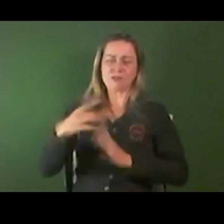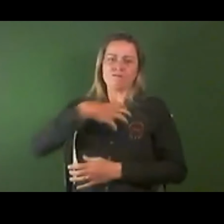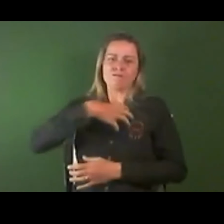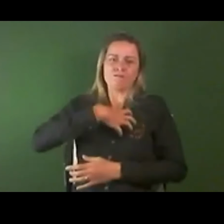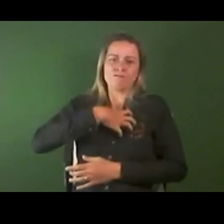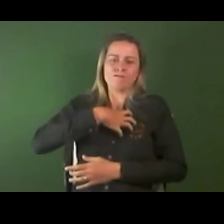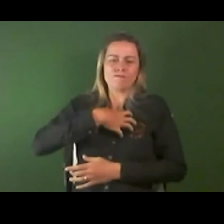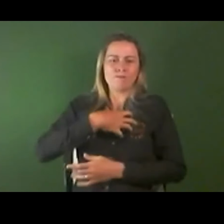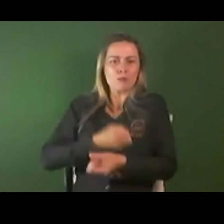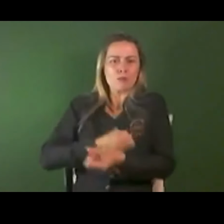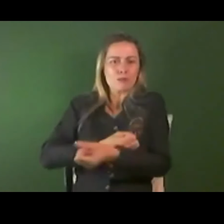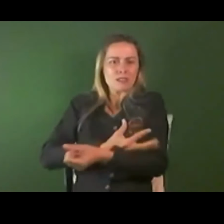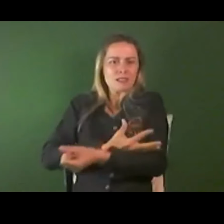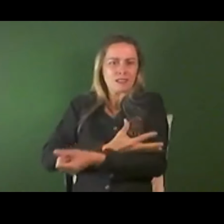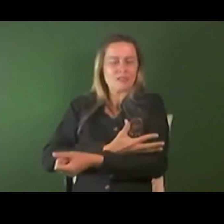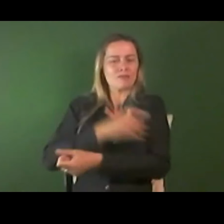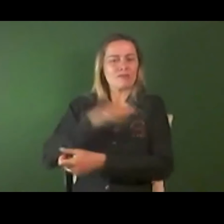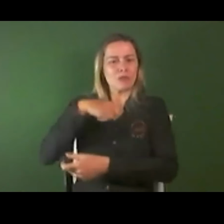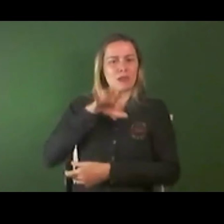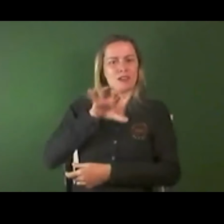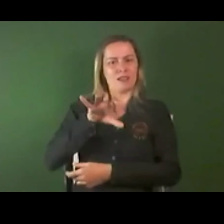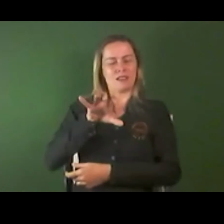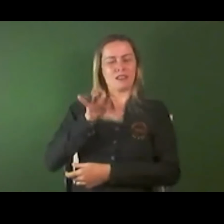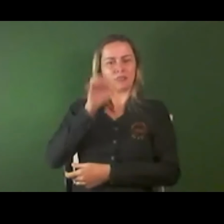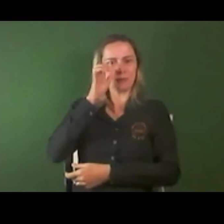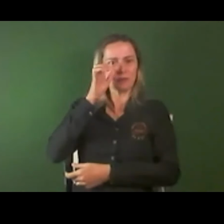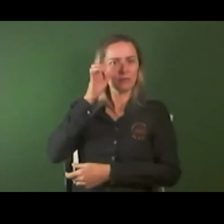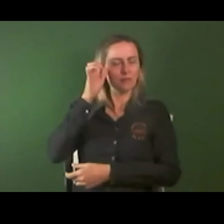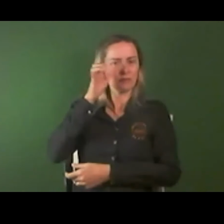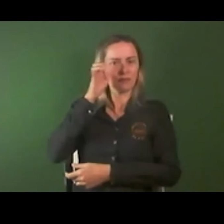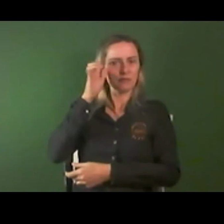vi sobre